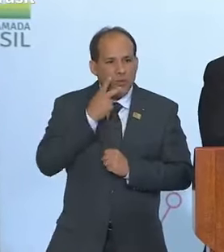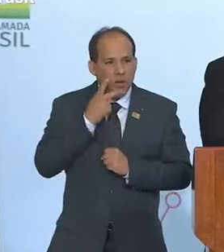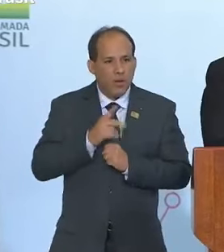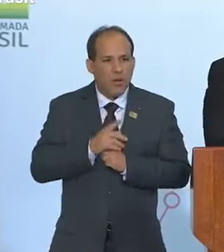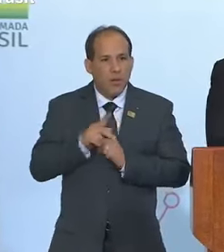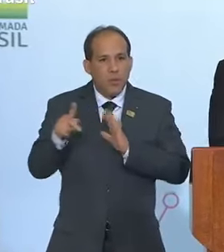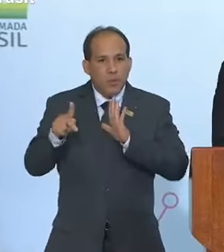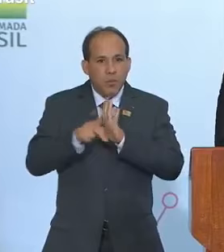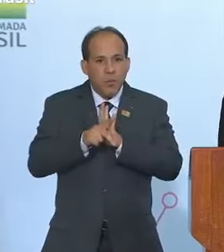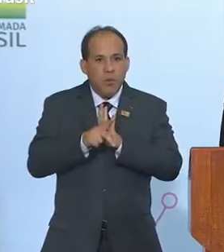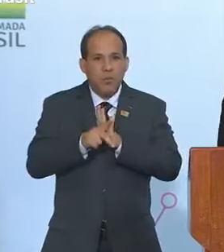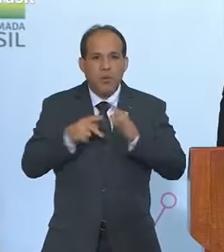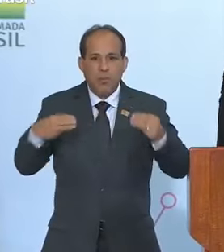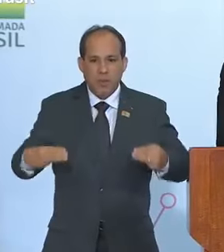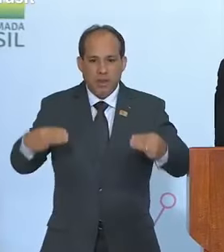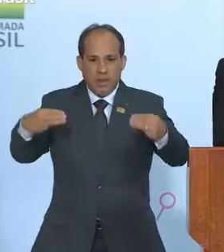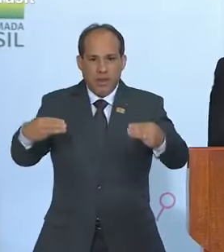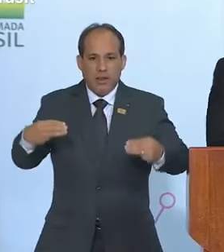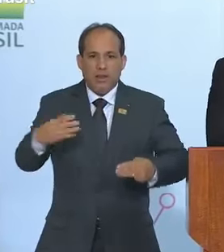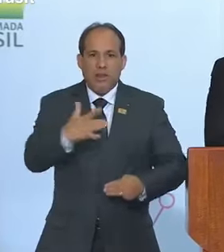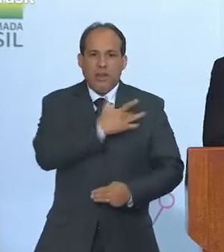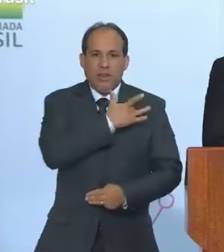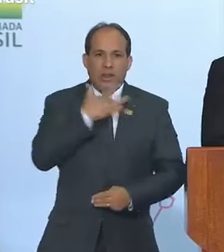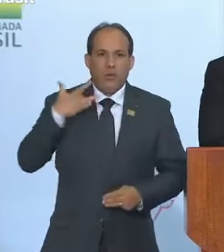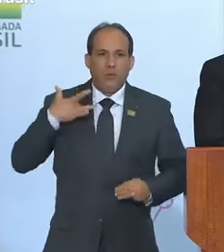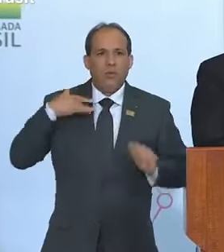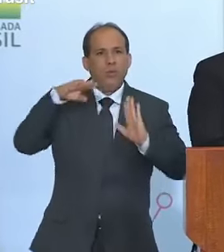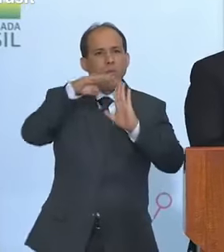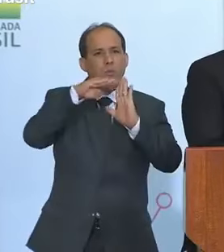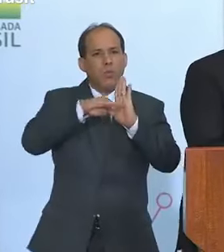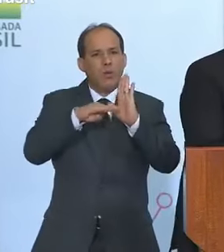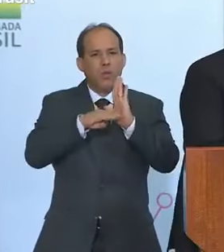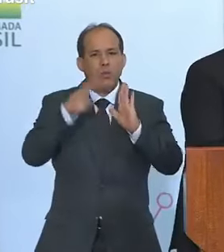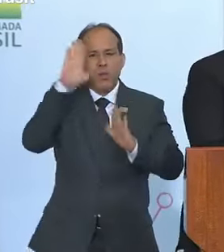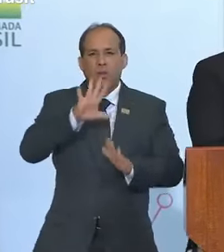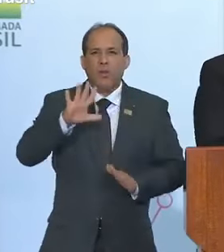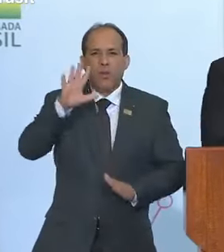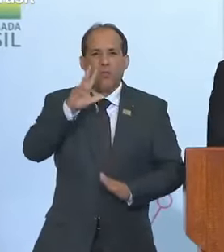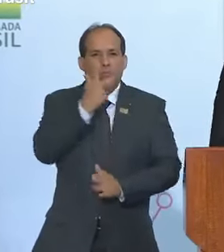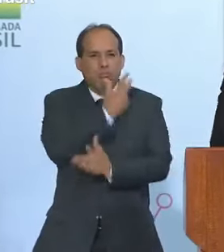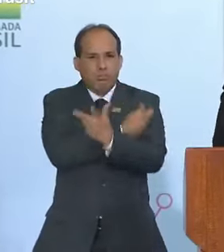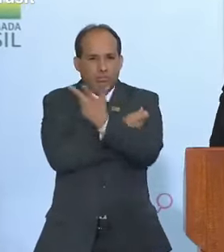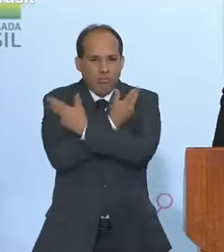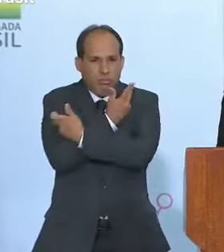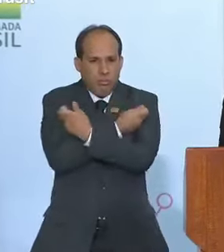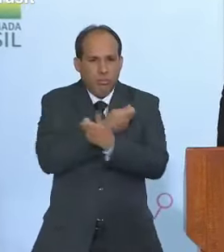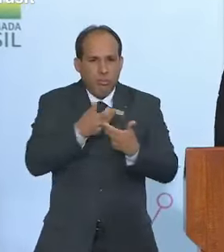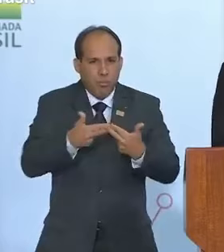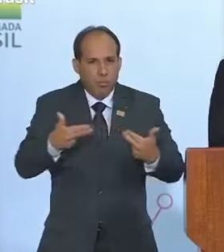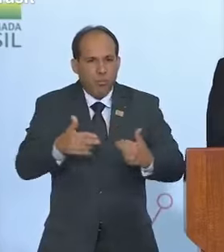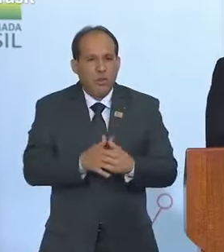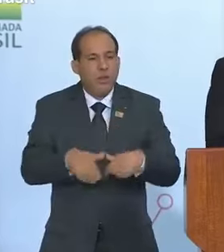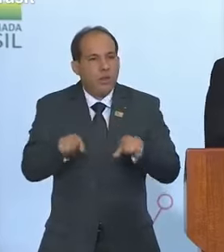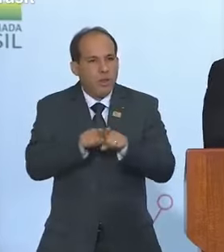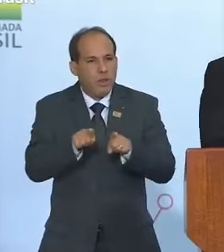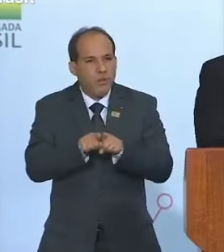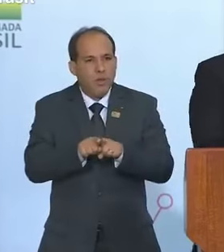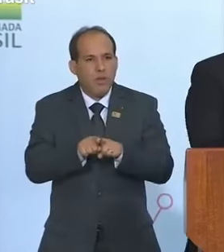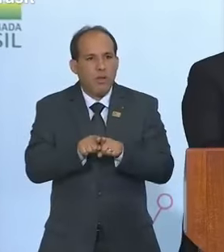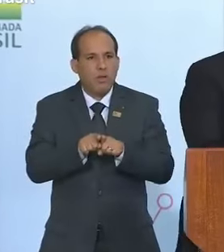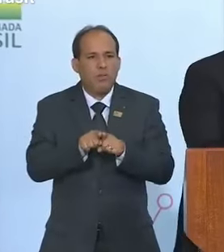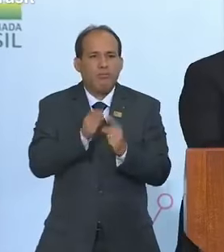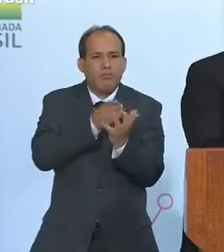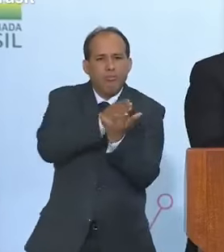ao Ministério da Saúde o Programa Nacional de Imunizações, ali incluído as